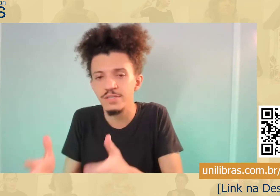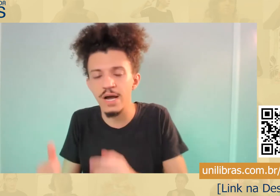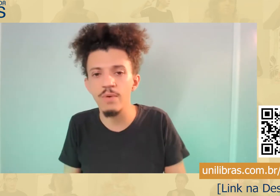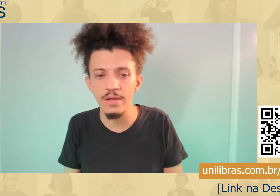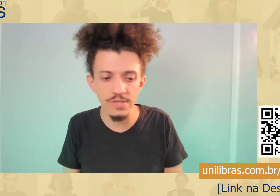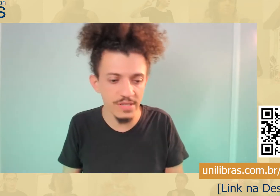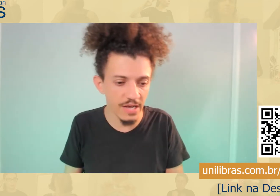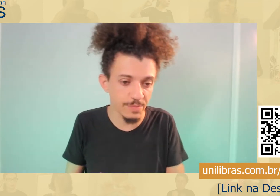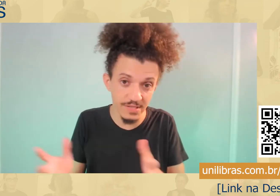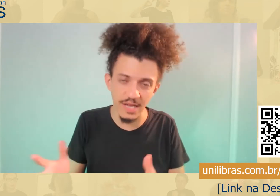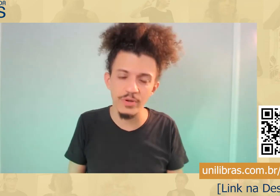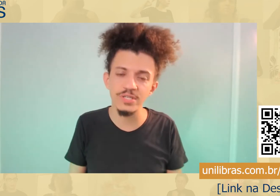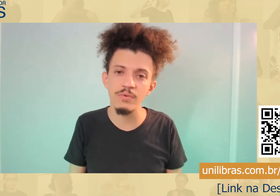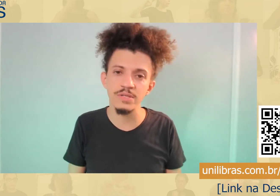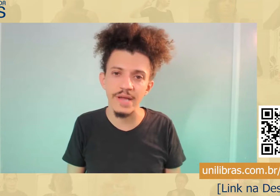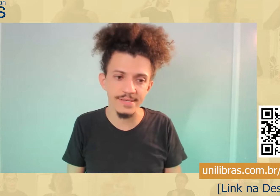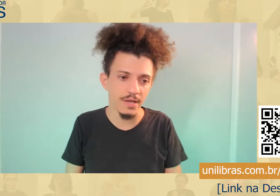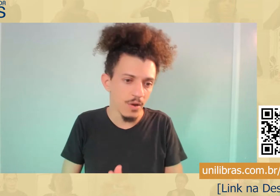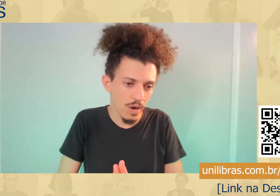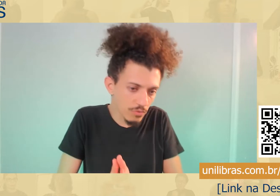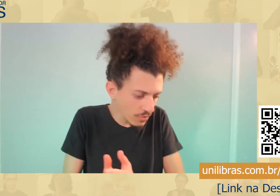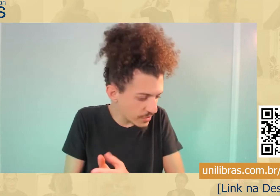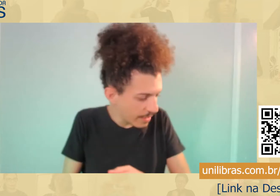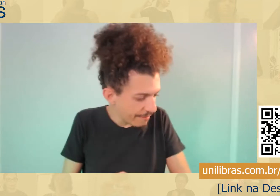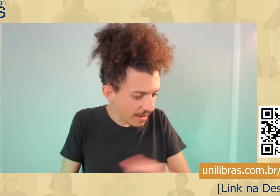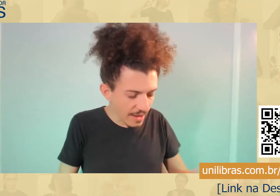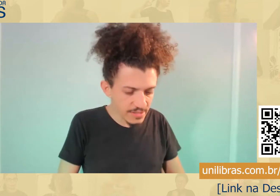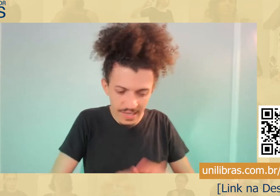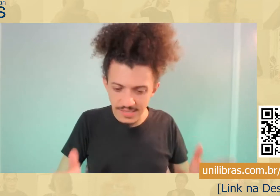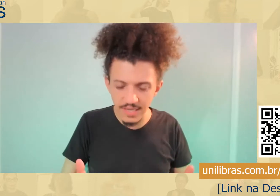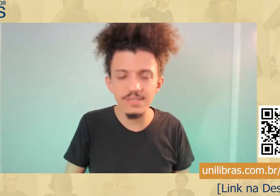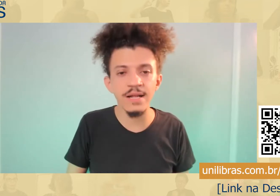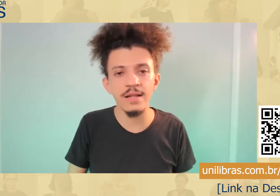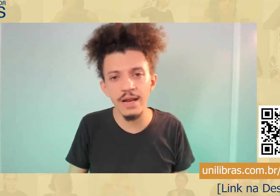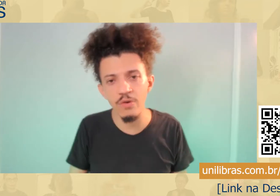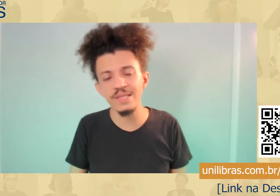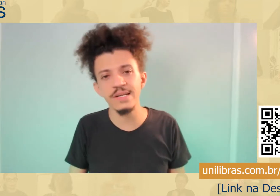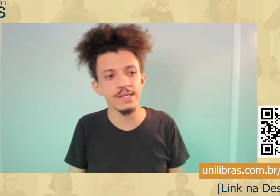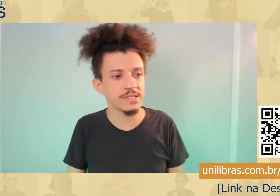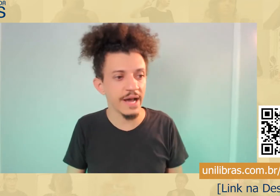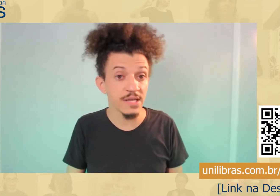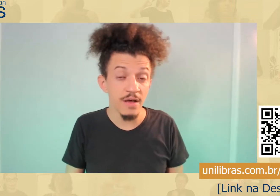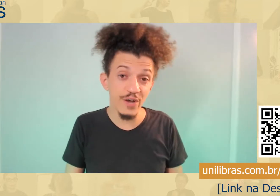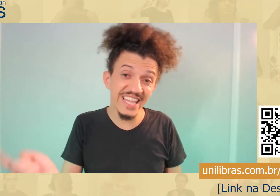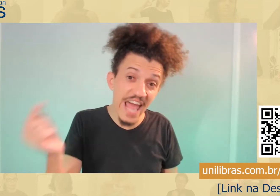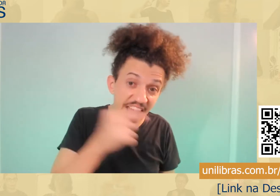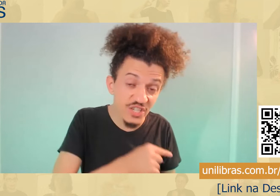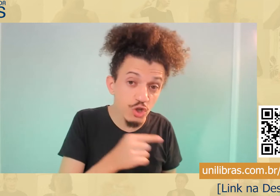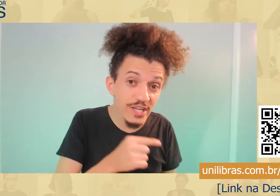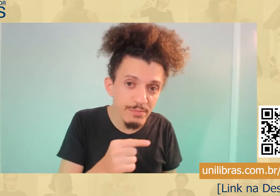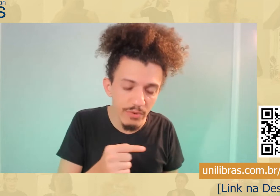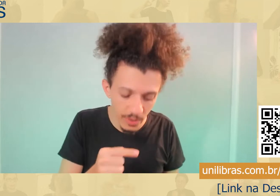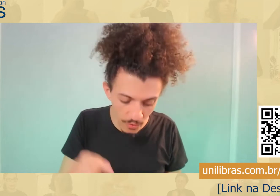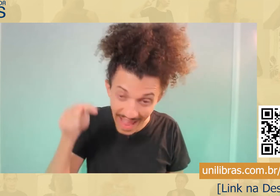trabalhava já com a língua de sinais, pesquisadores de língua de sinais, quanto dos falantes, sinalizantes da língua brasileira de sinais, foi que